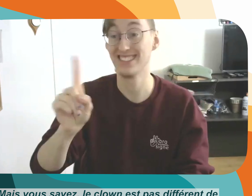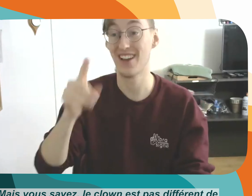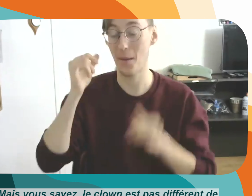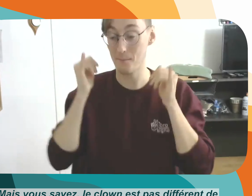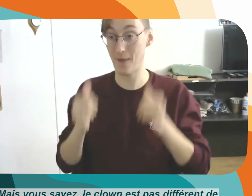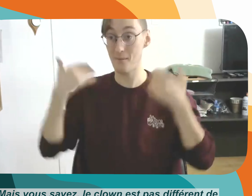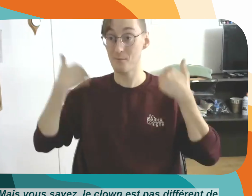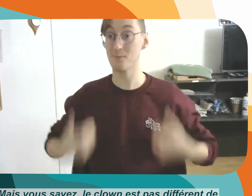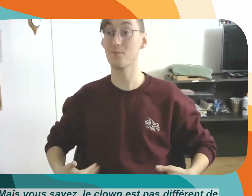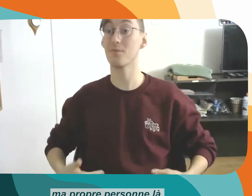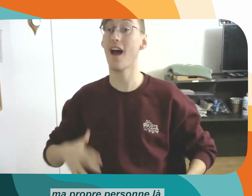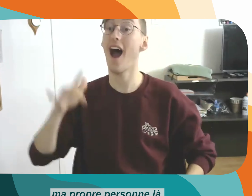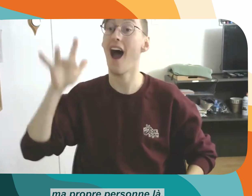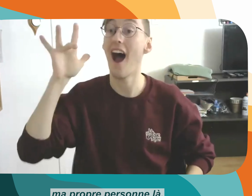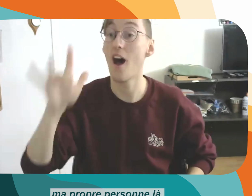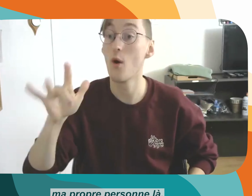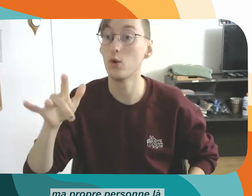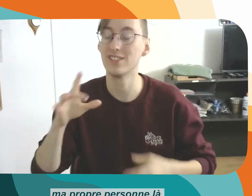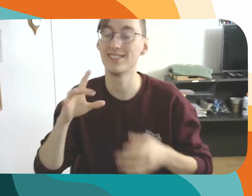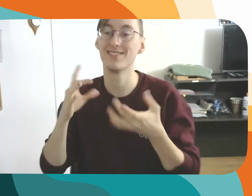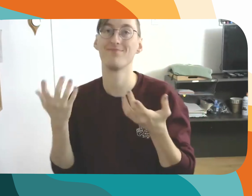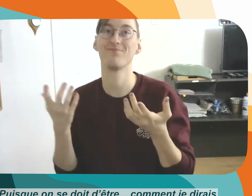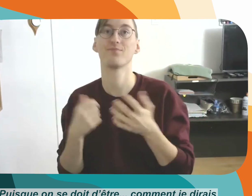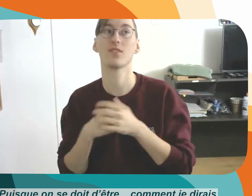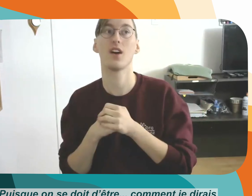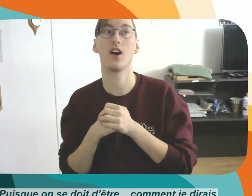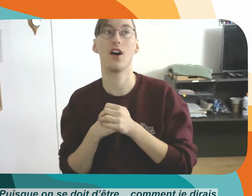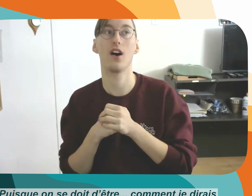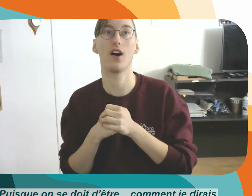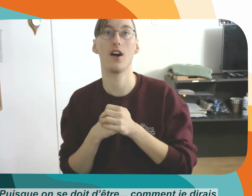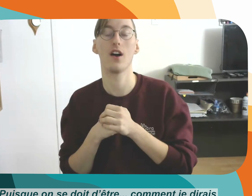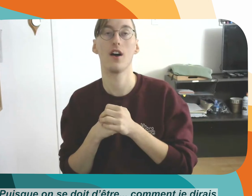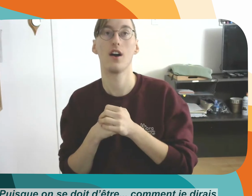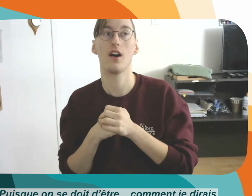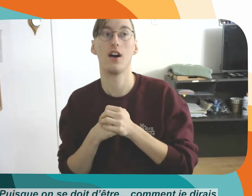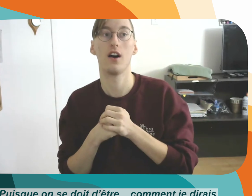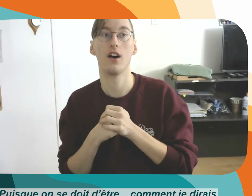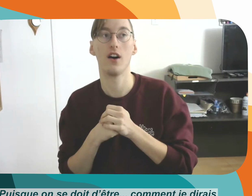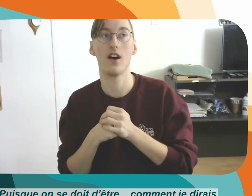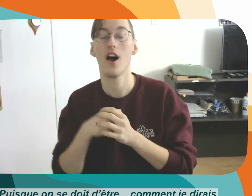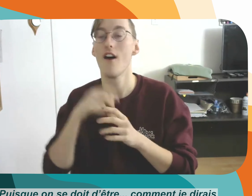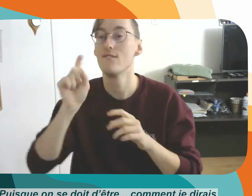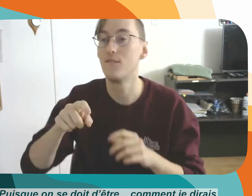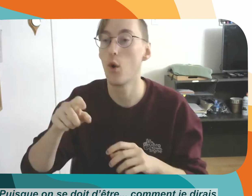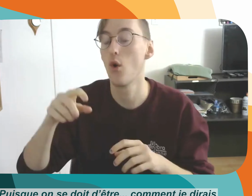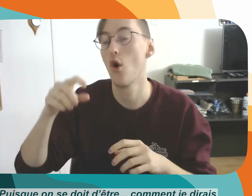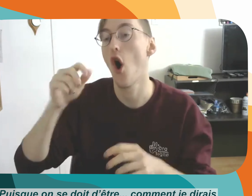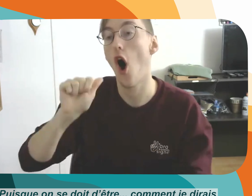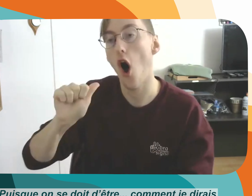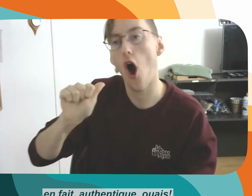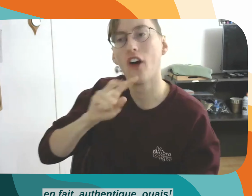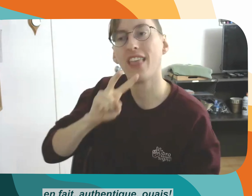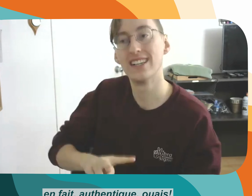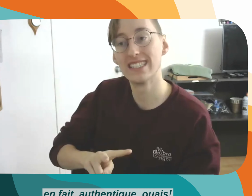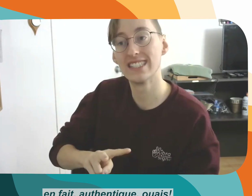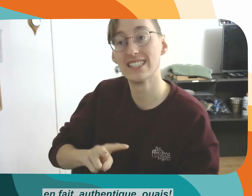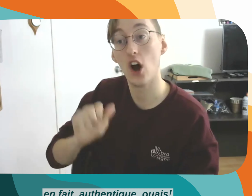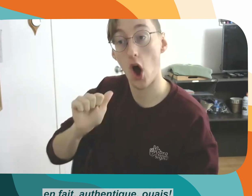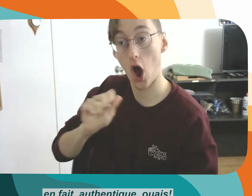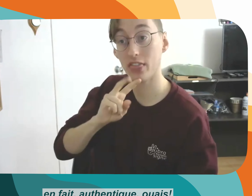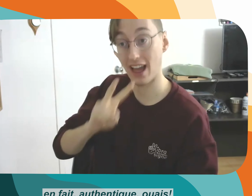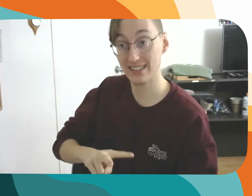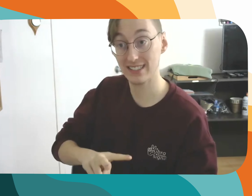savez, le clown n'est pas différent de ma propre personne, puisqu'on se doit d'être, comment je dirais, en fait